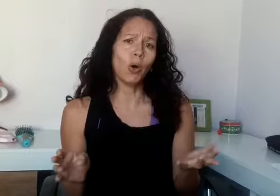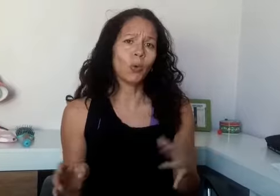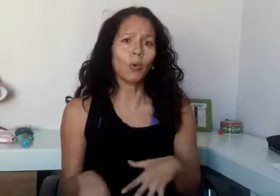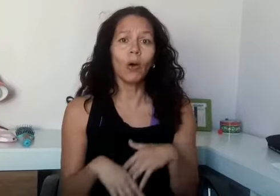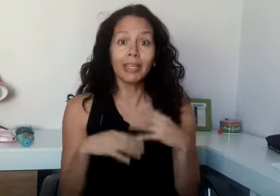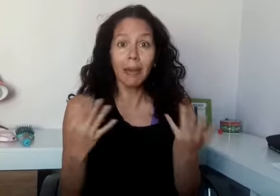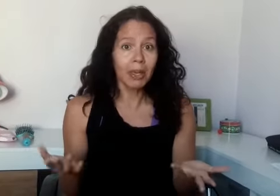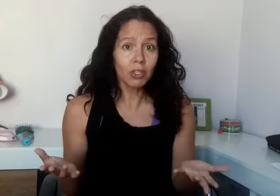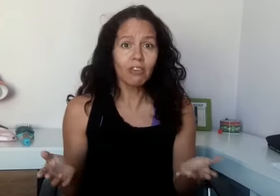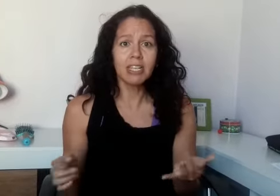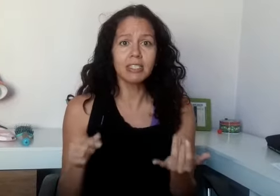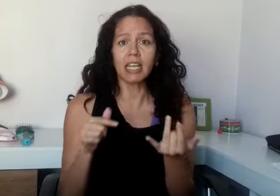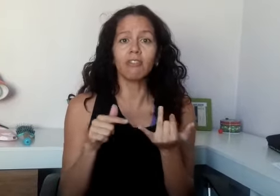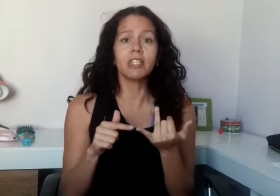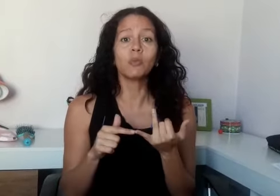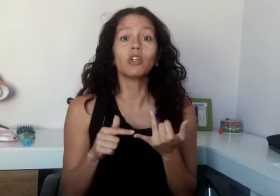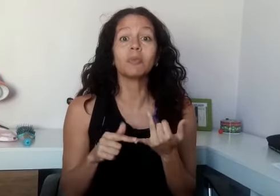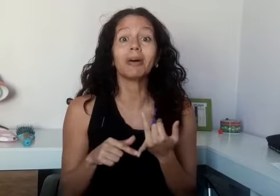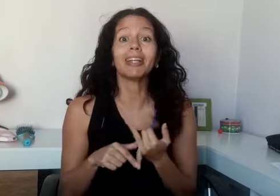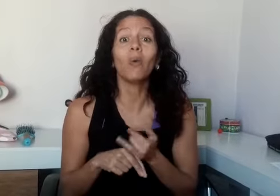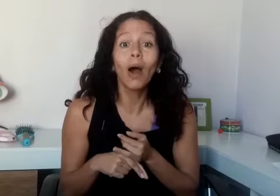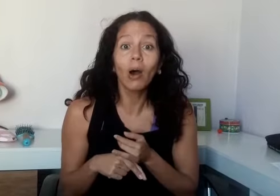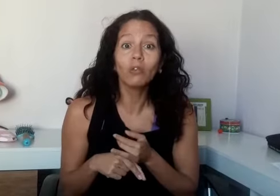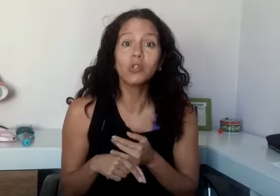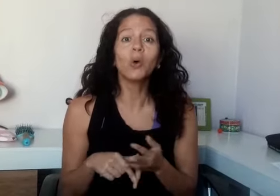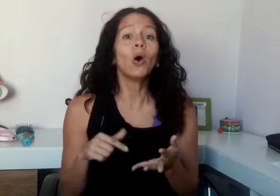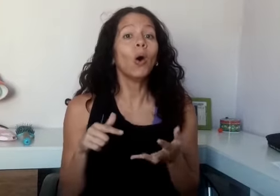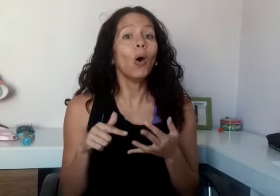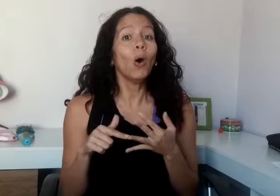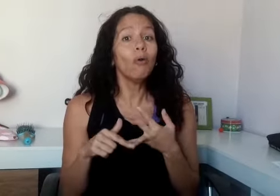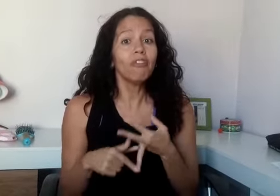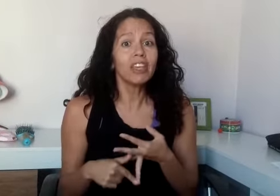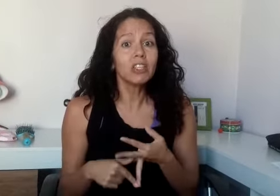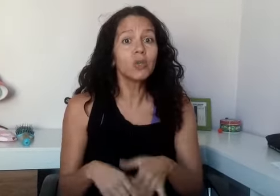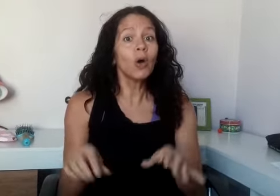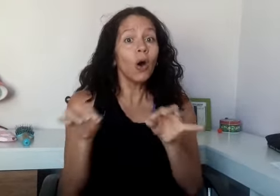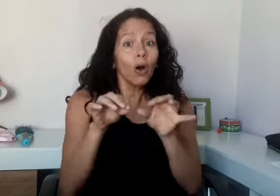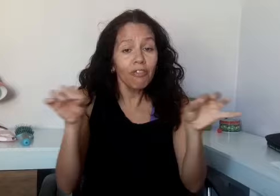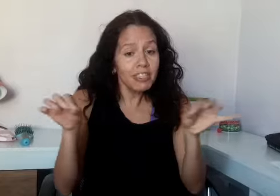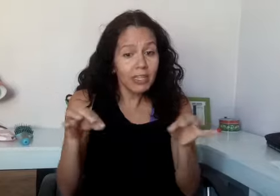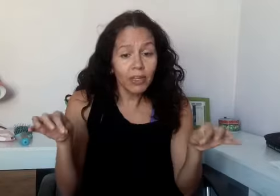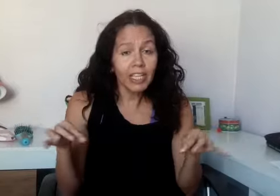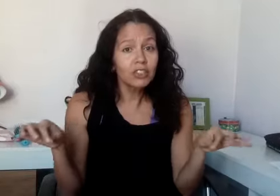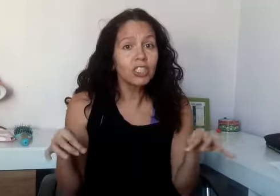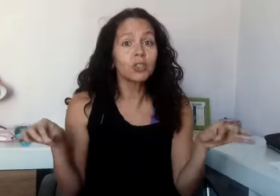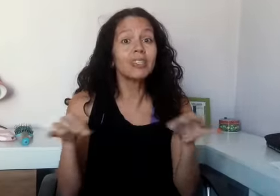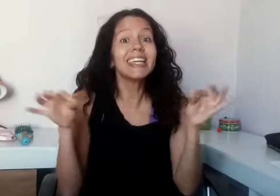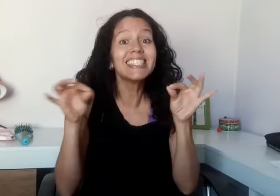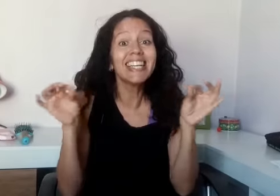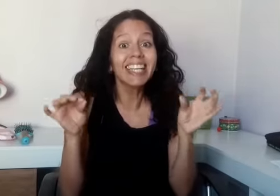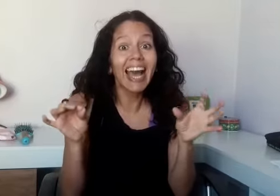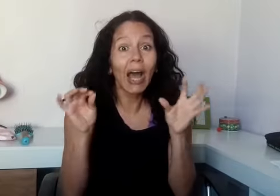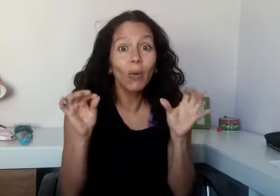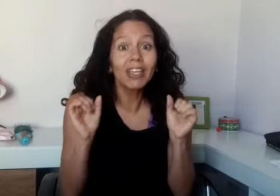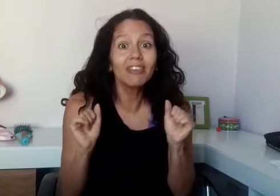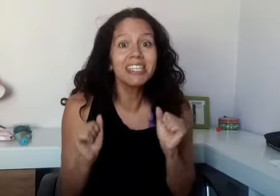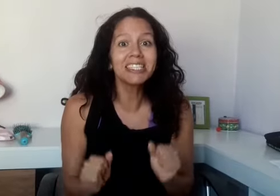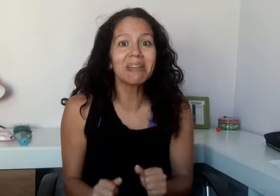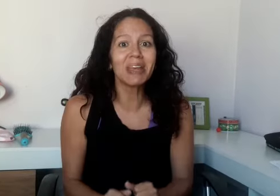cachorro? Qualquer medo que vocês tenham, vocês podem me mandar um áudio ou um vídeo ou fazer um registro, desenhar o que vocês têm